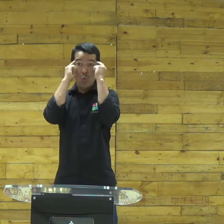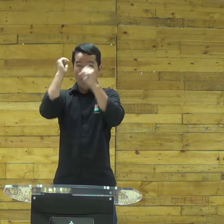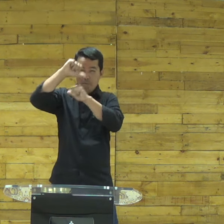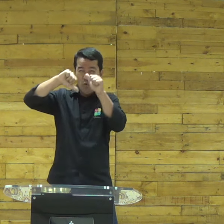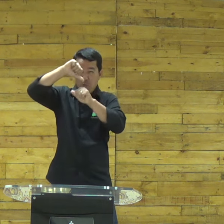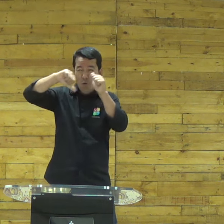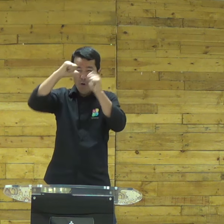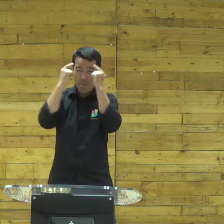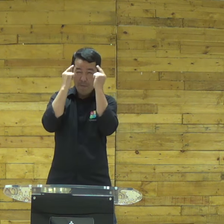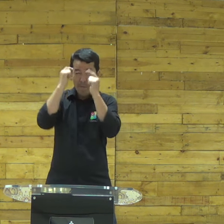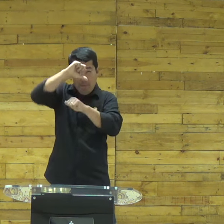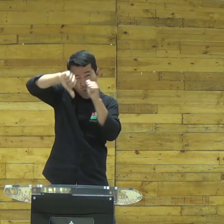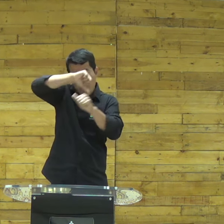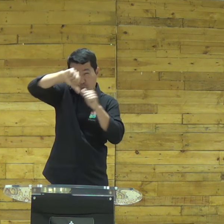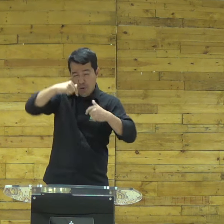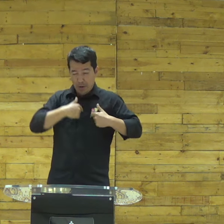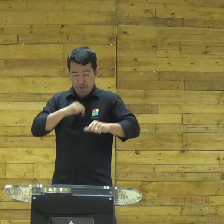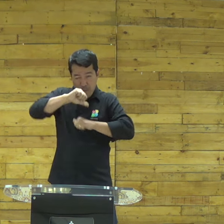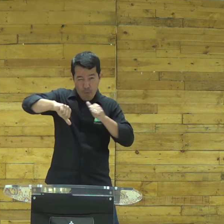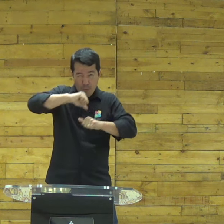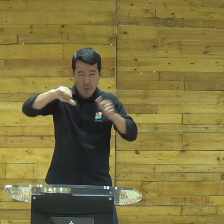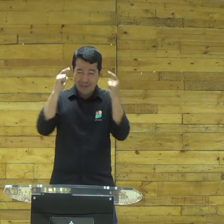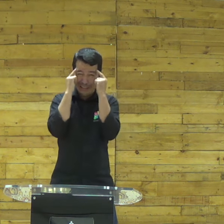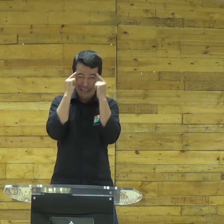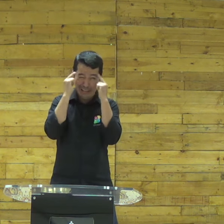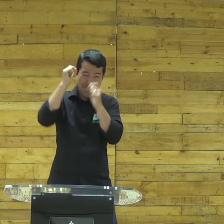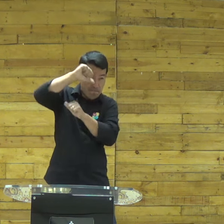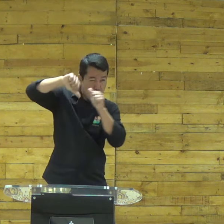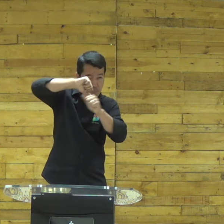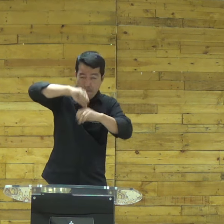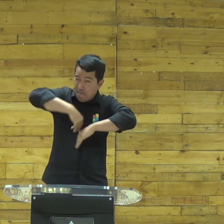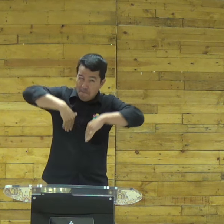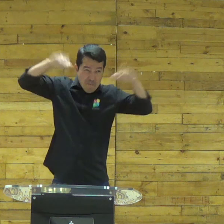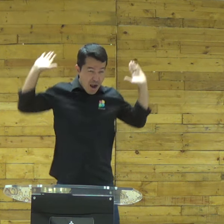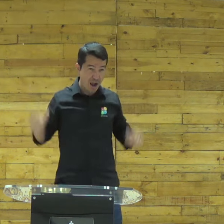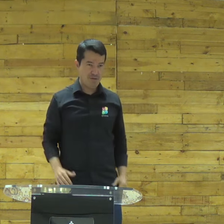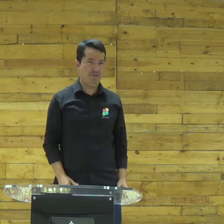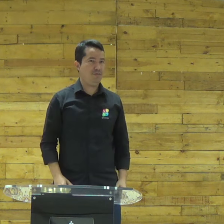precisava de mudanças de transformações de mente de coração de jeito